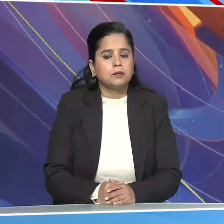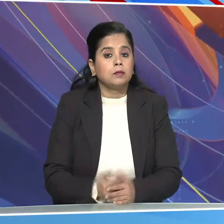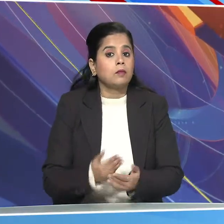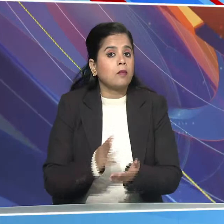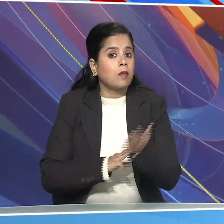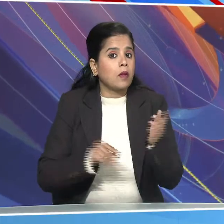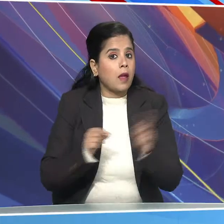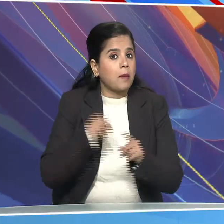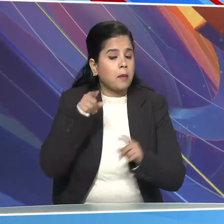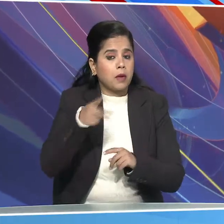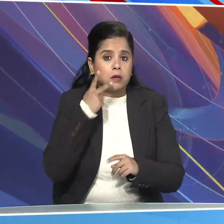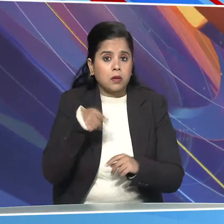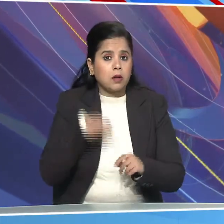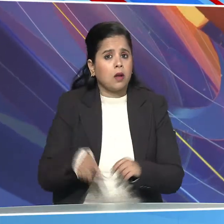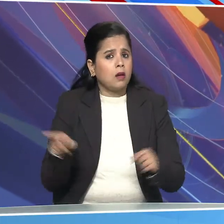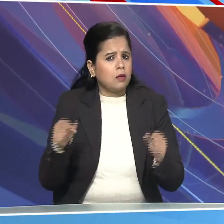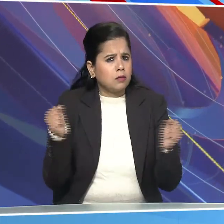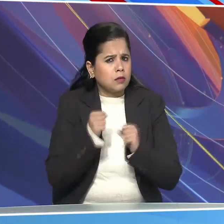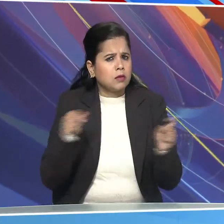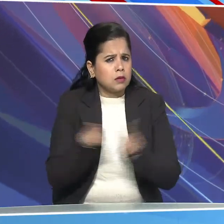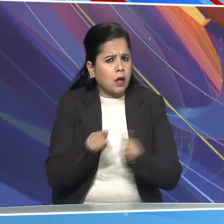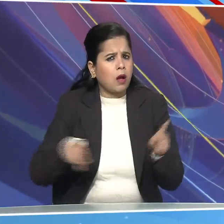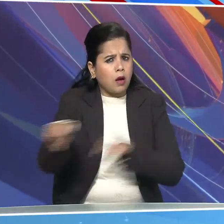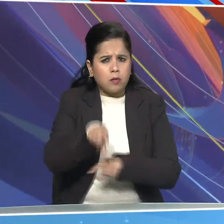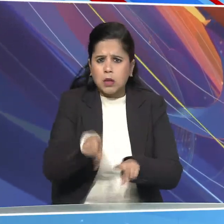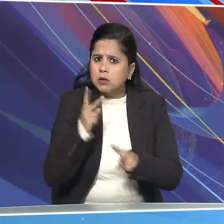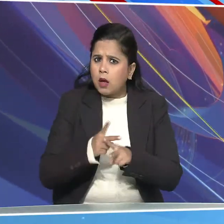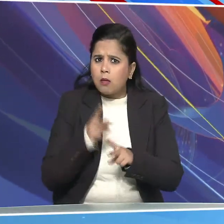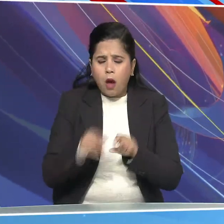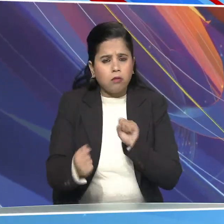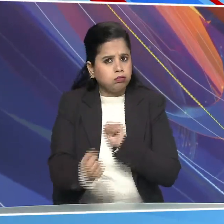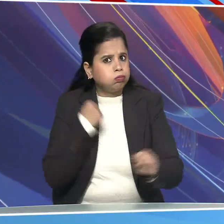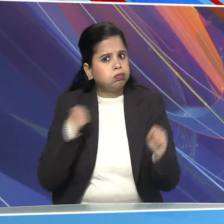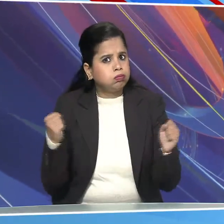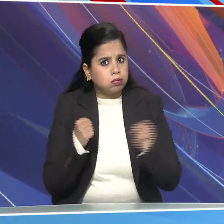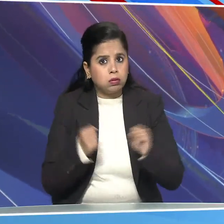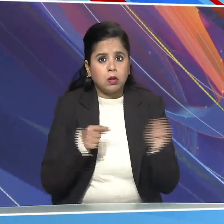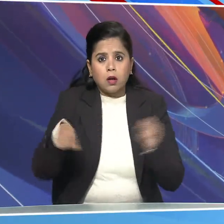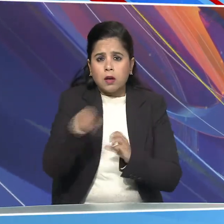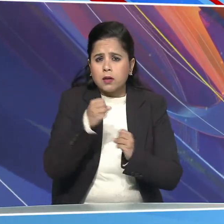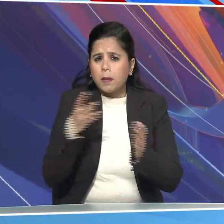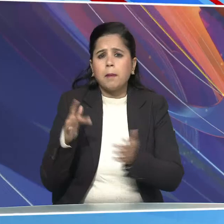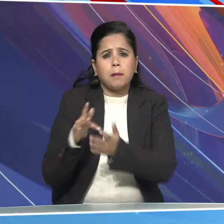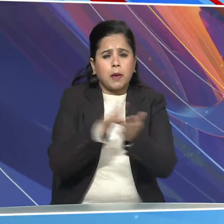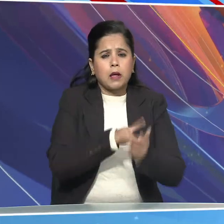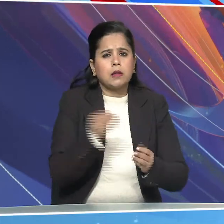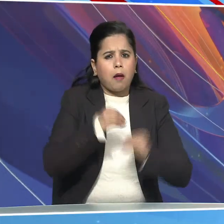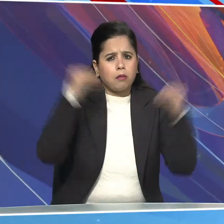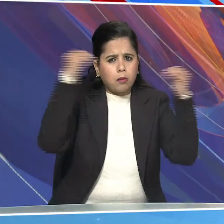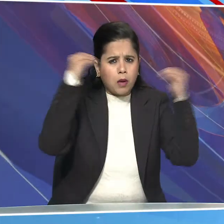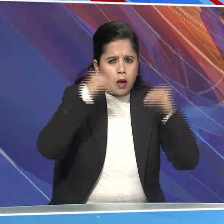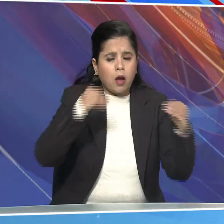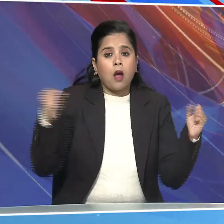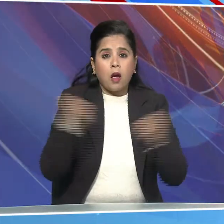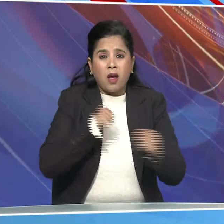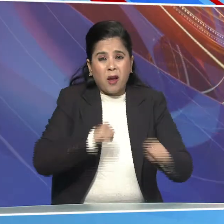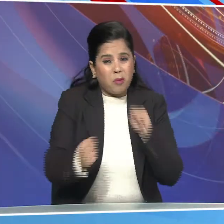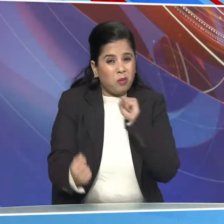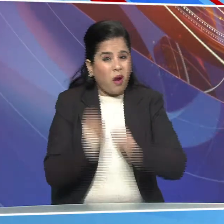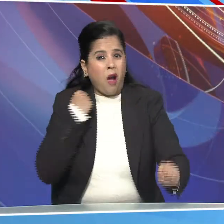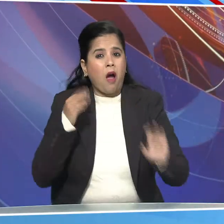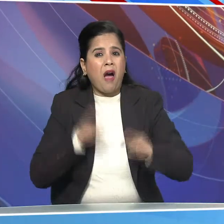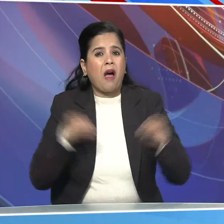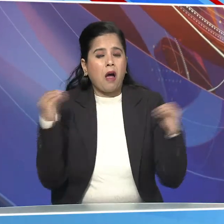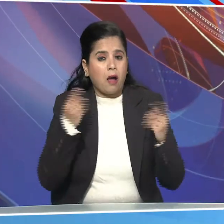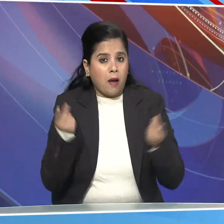मध्य प्रदेश की बात करें तो मध्य प्रदेश में भी सहित लहर कर ए रही है प्रदेश के कुछ इलाकों में हल्की बारिश ने ठंड को और बढ़ा दिया है